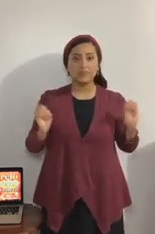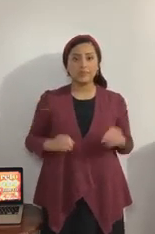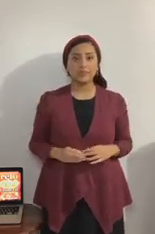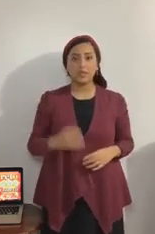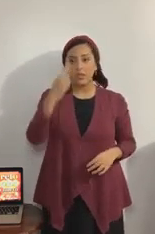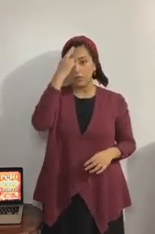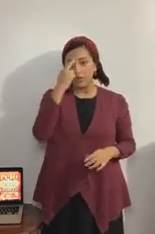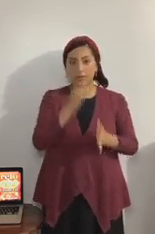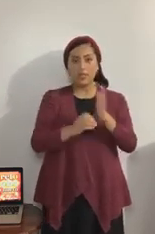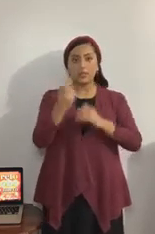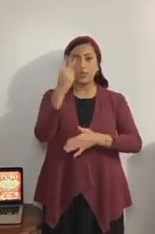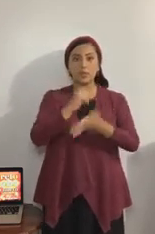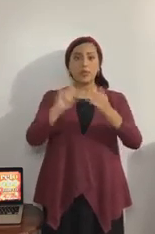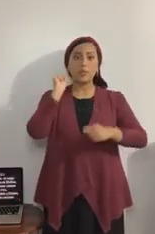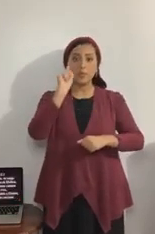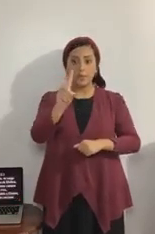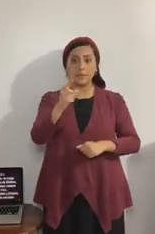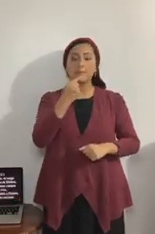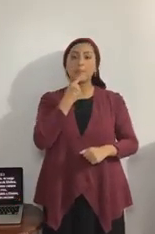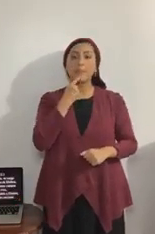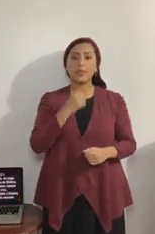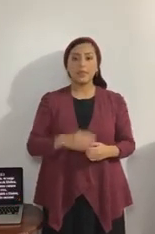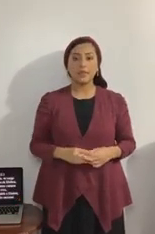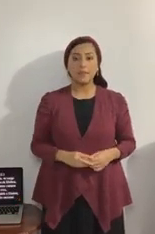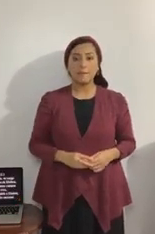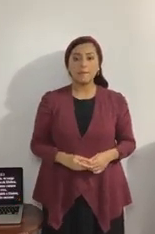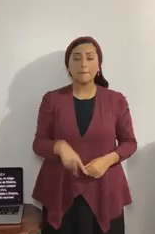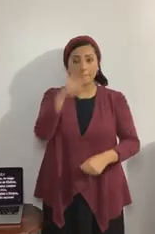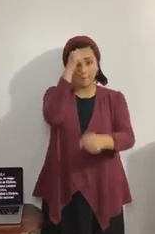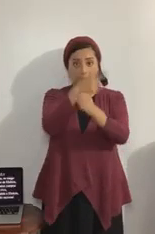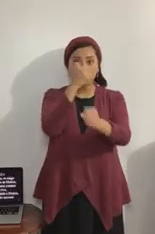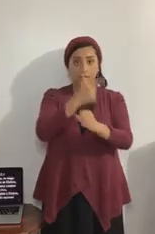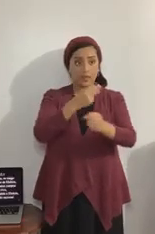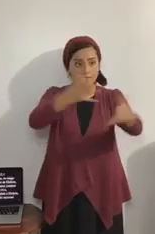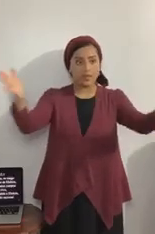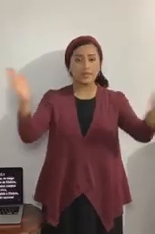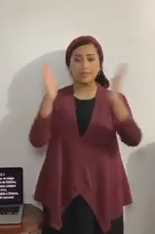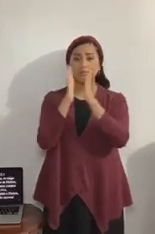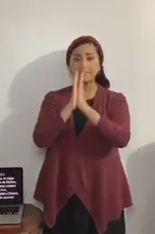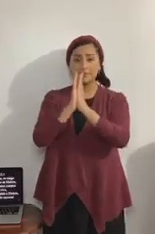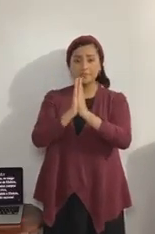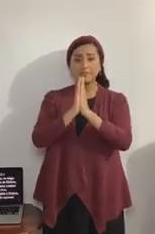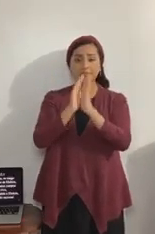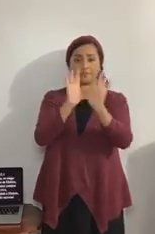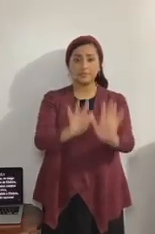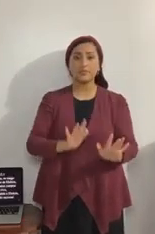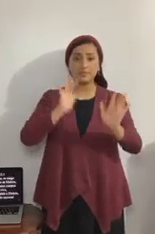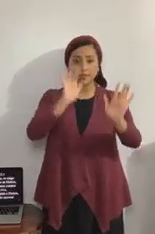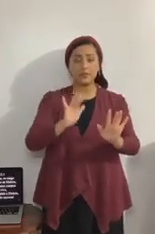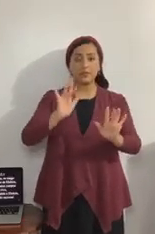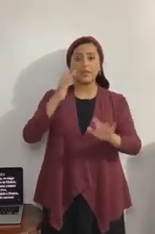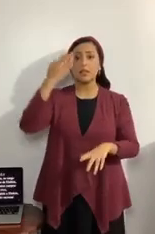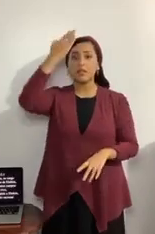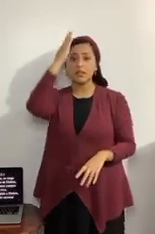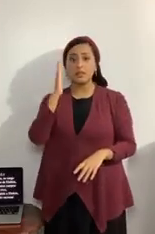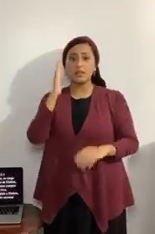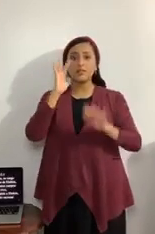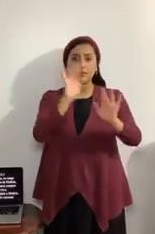Romanos 12, 1. Así que, hermanos, os ruego por las Rahen o Rahamim de Elohim, las misericordias de Dios, para que